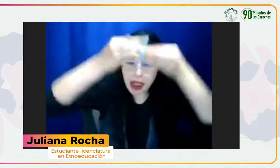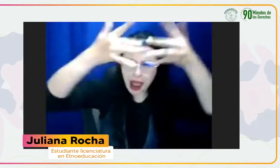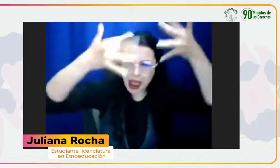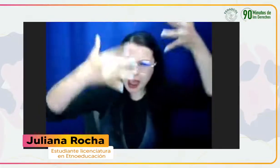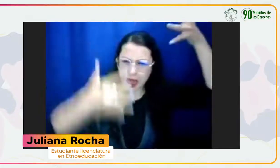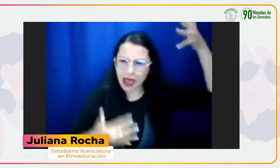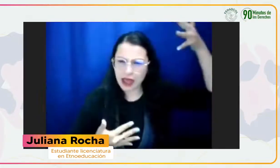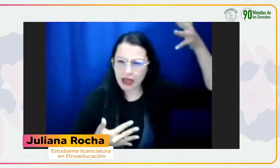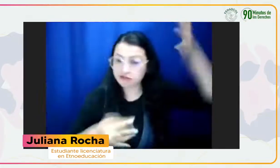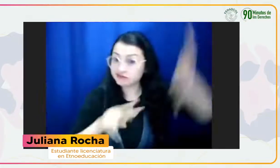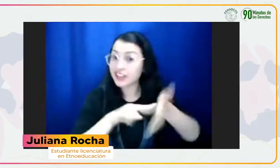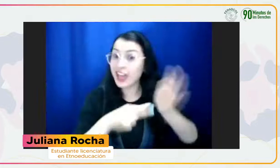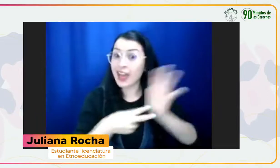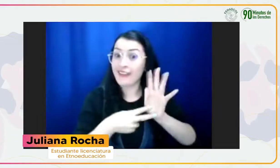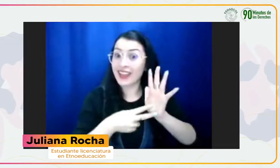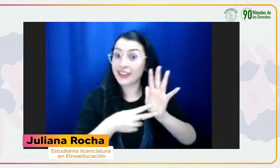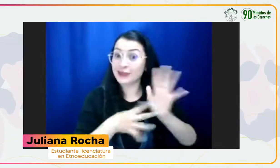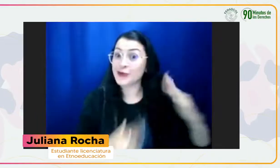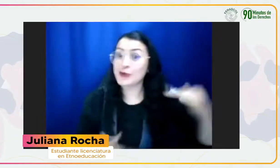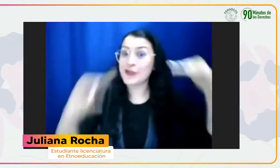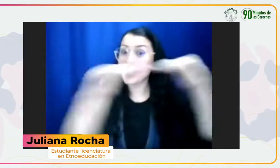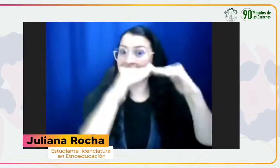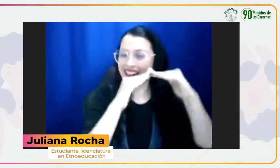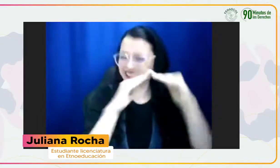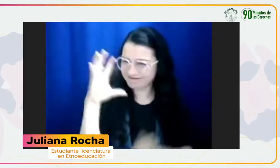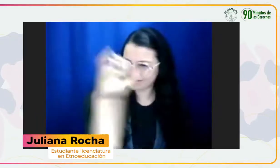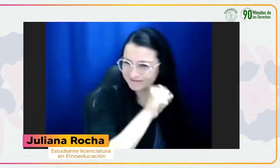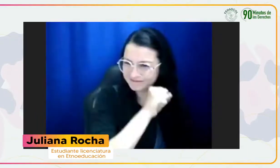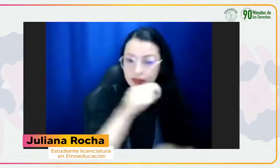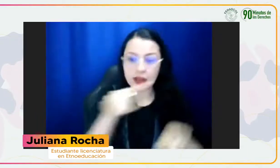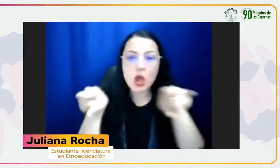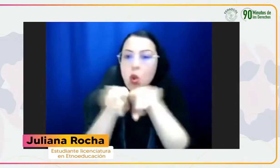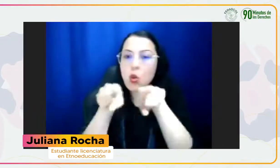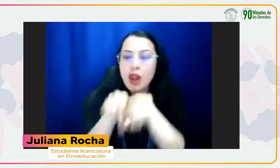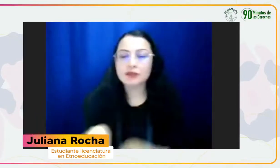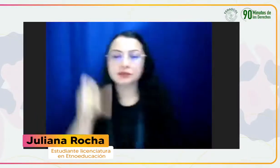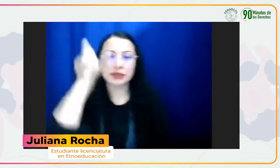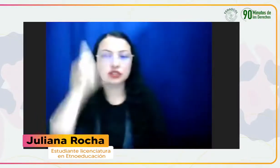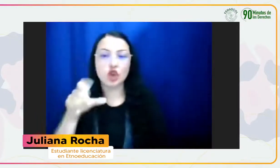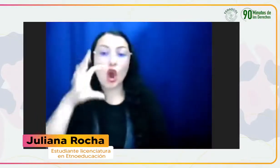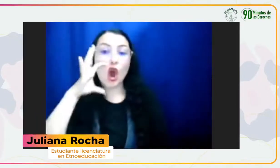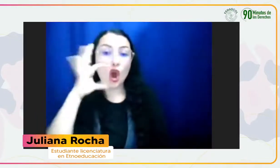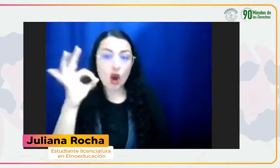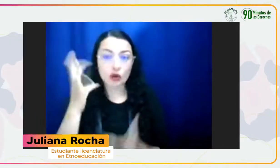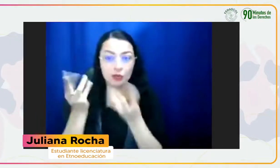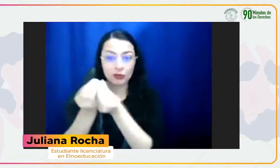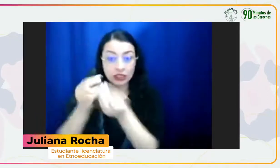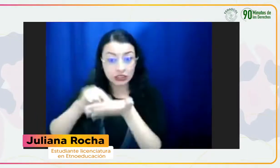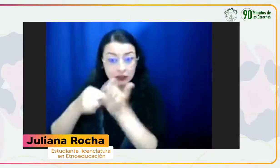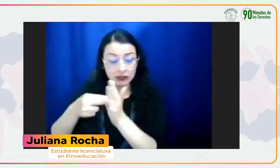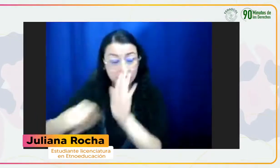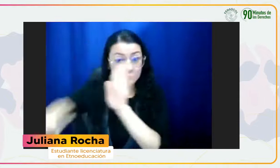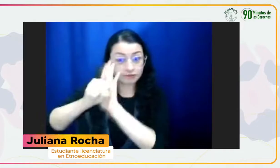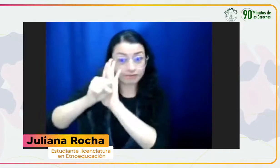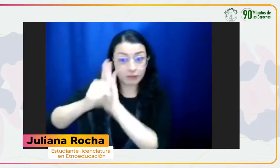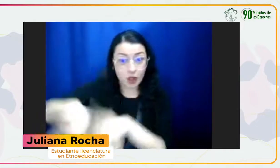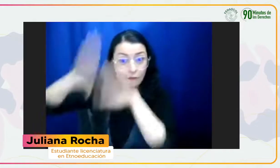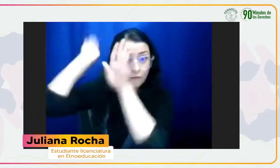el café, en fin, de todos los colores les gustan. Estamos en igualdad de condiciones. Igual a los